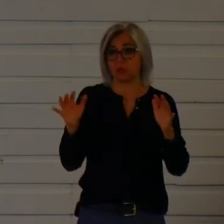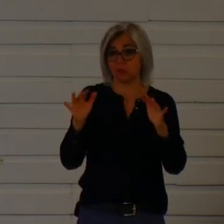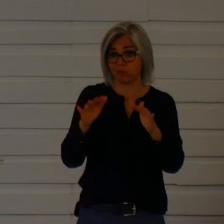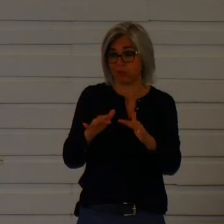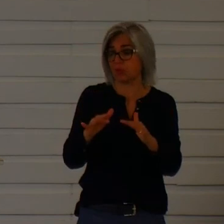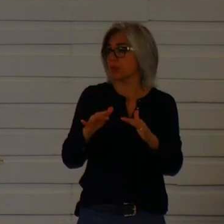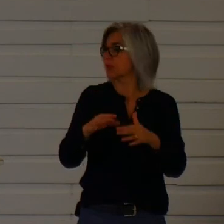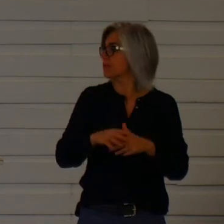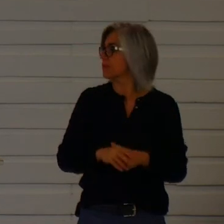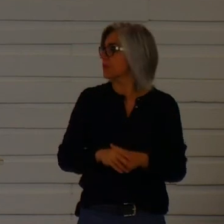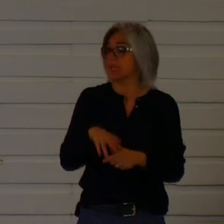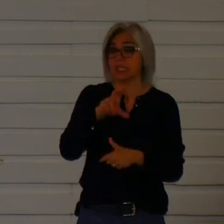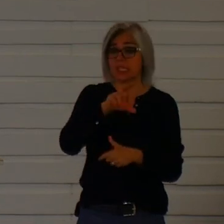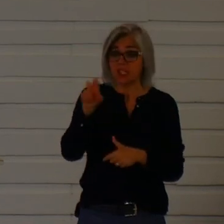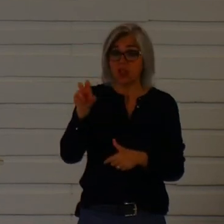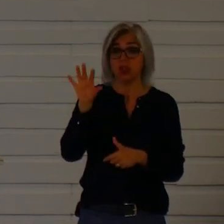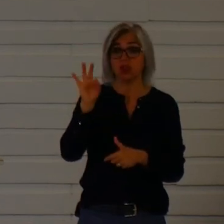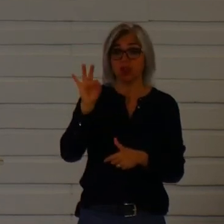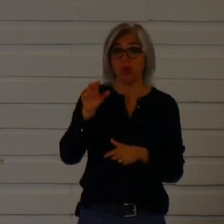hanno la comunità, 350 membri,